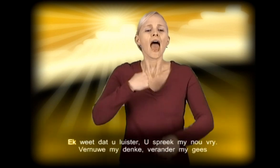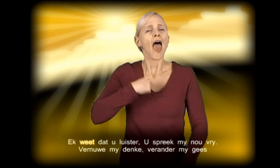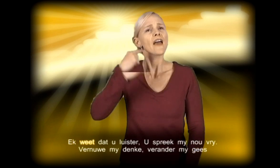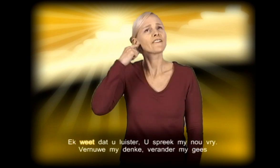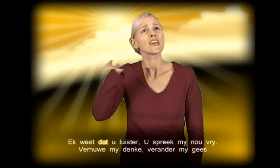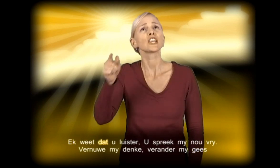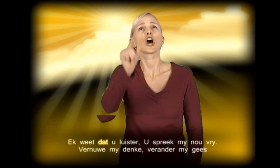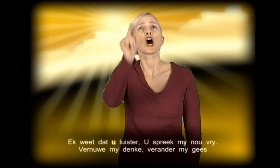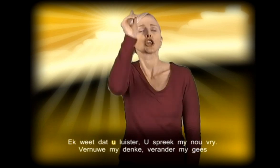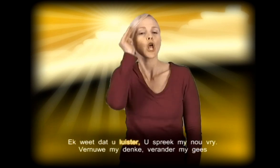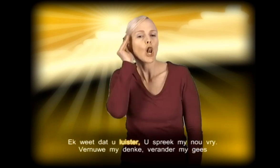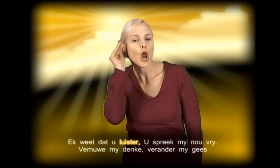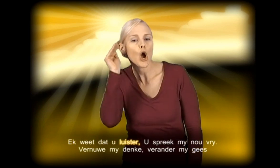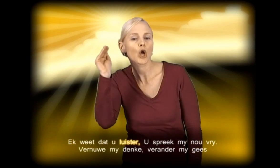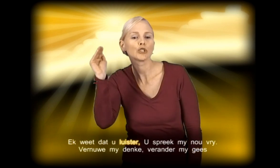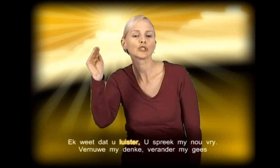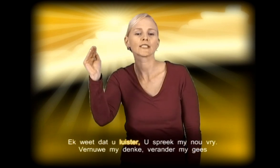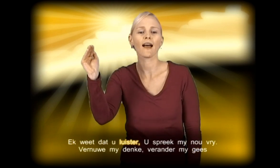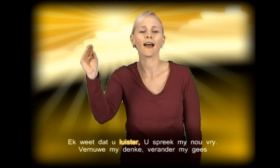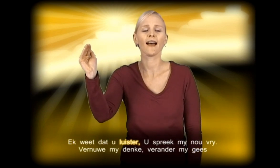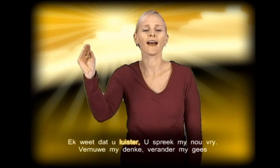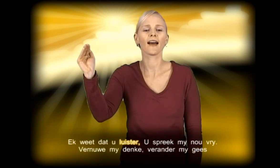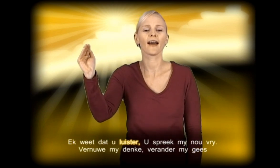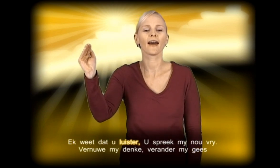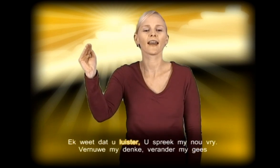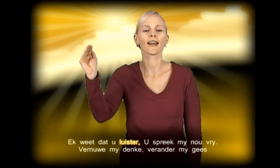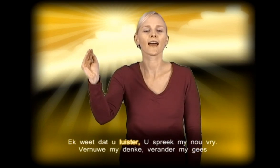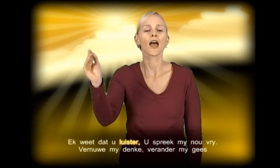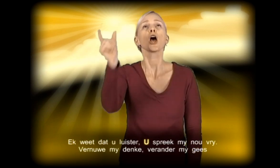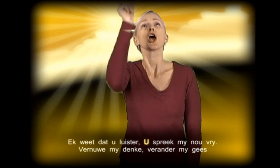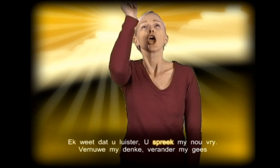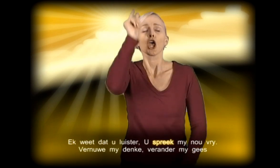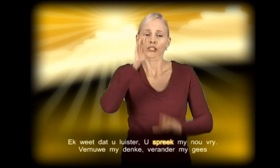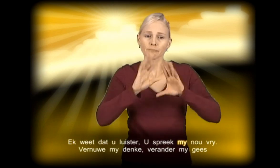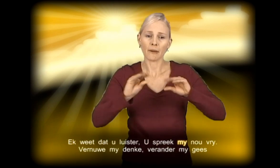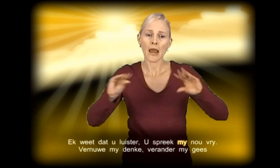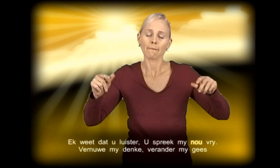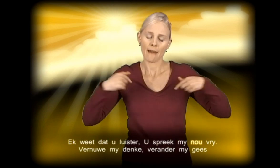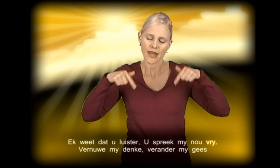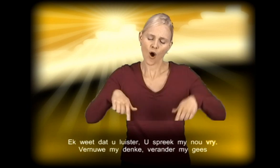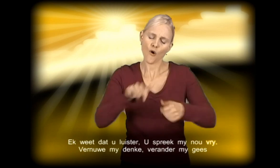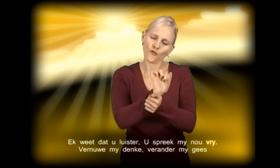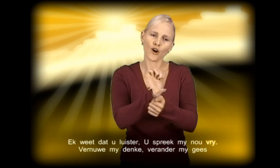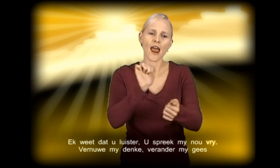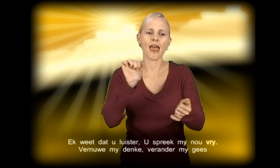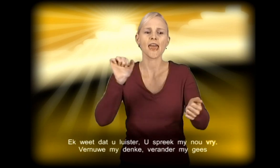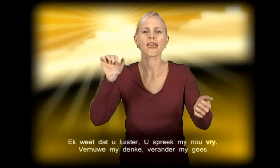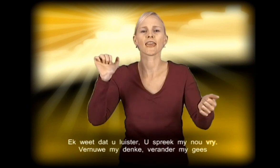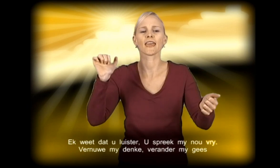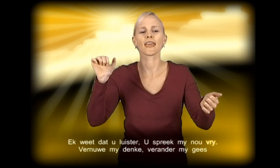Ek weet dat U luister, U spreek my nou vry.